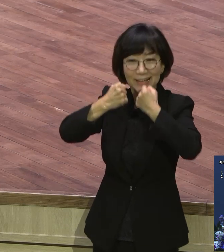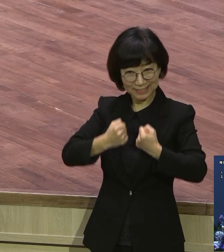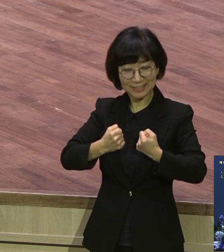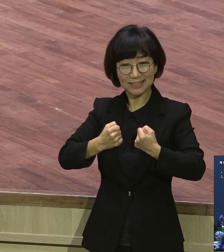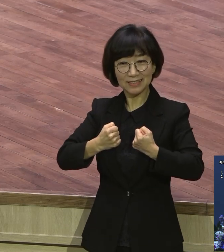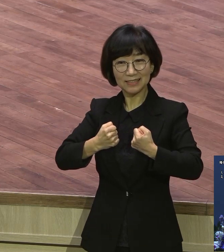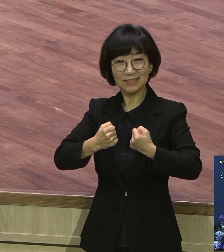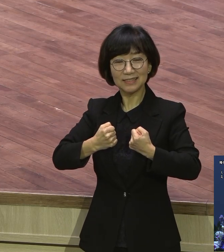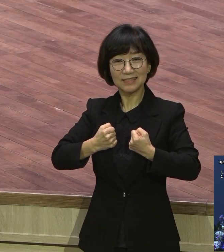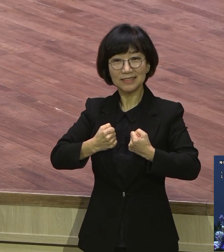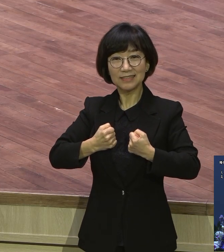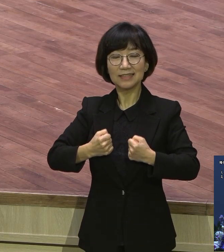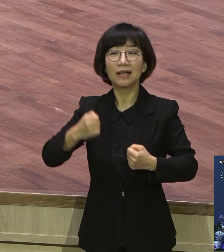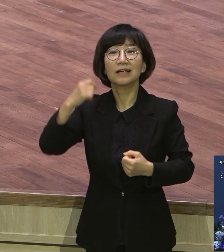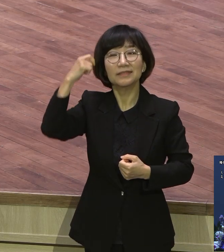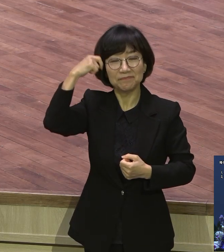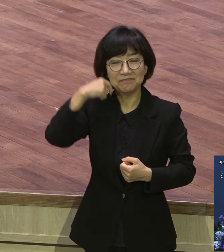임지